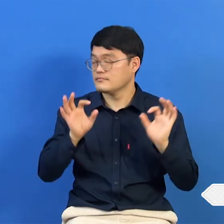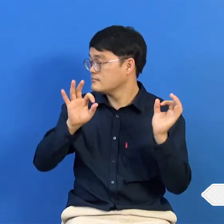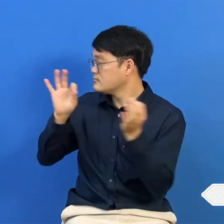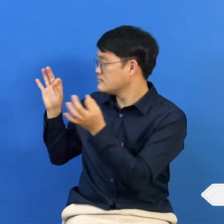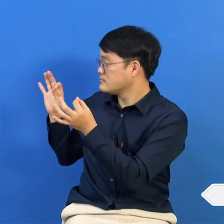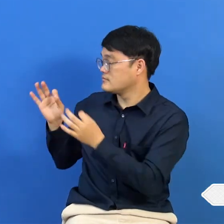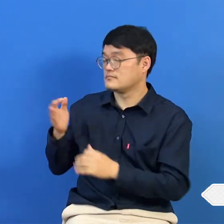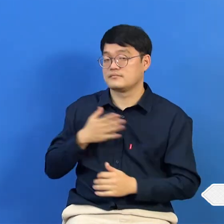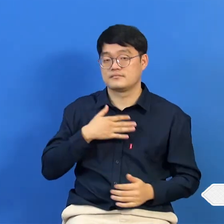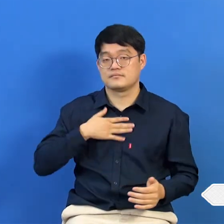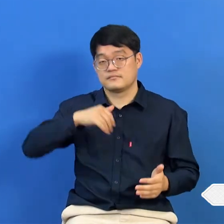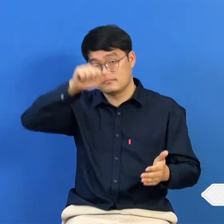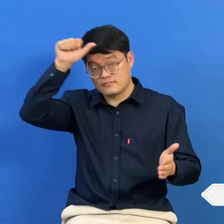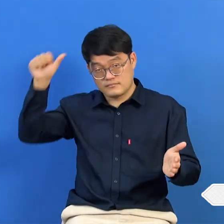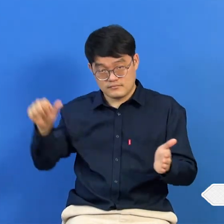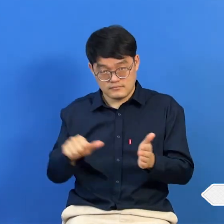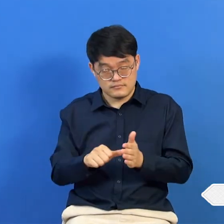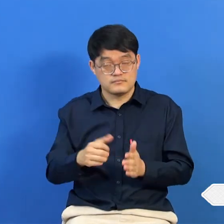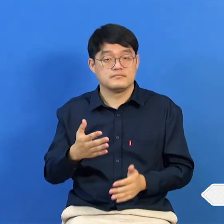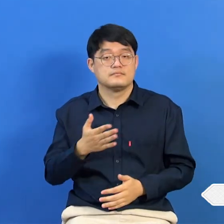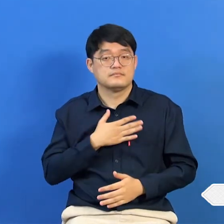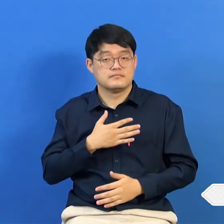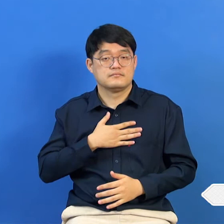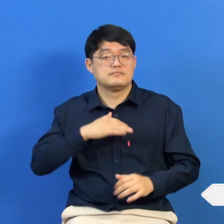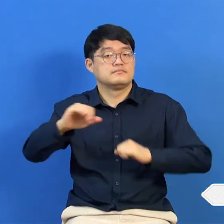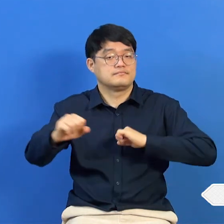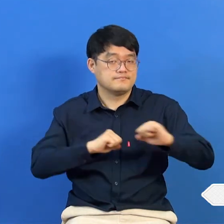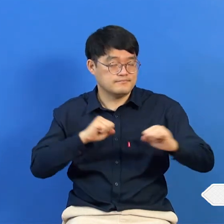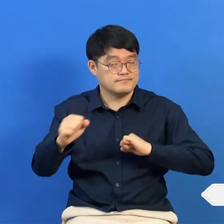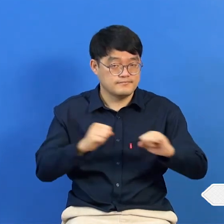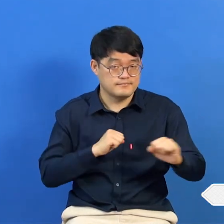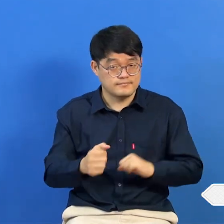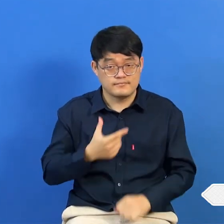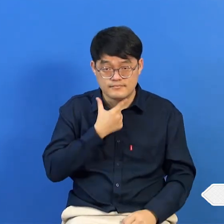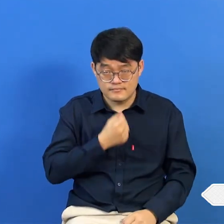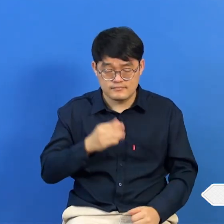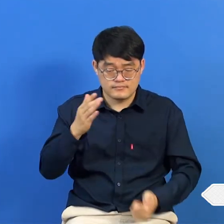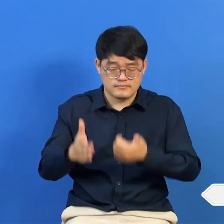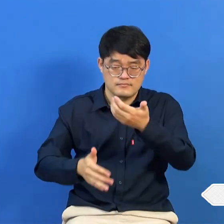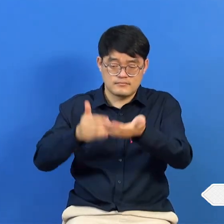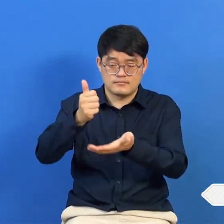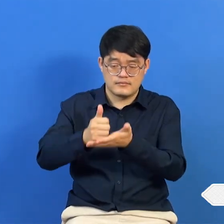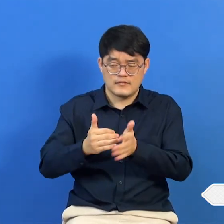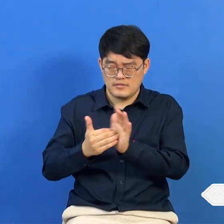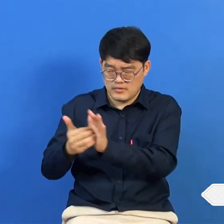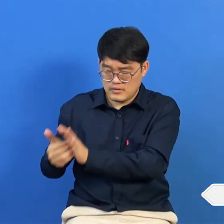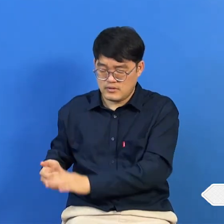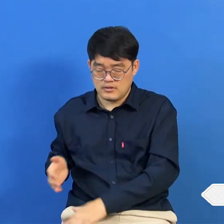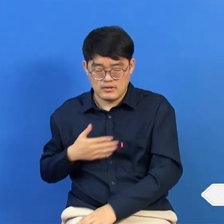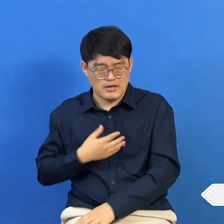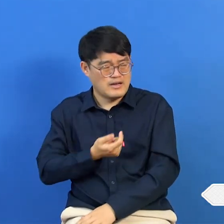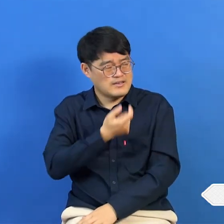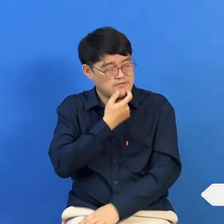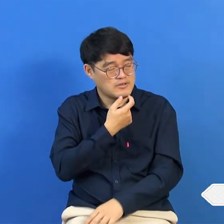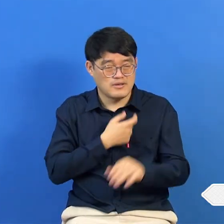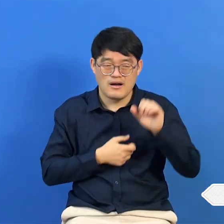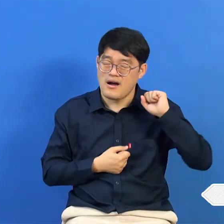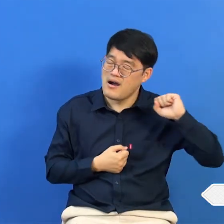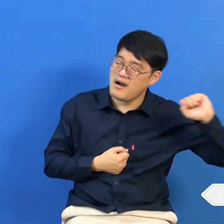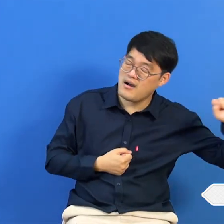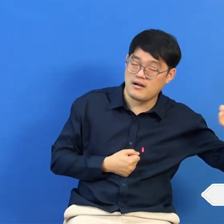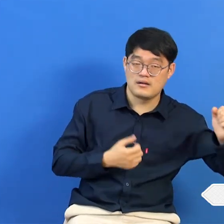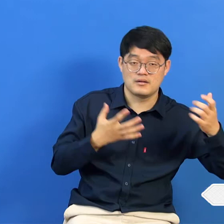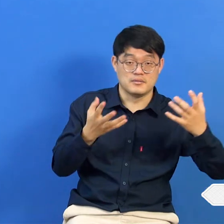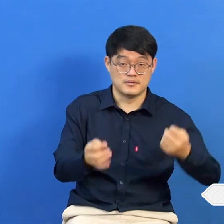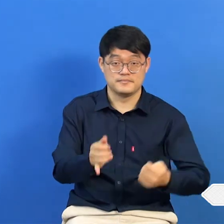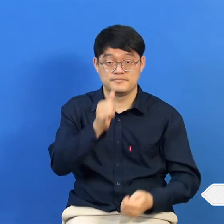내 생애에 내가 하고 싶어 하는 것은 하나님이 다 막으셨습니다. 내가 하기 싫어하는 것을 하나님 끌고 가셨어요.